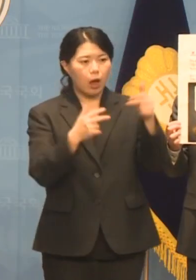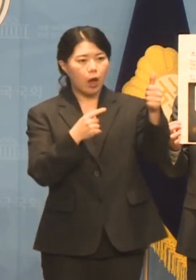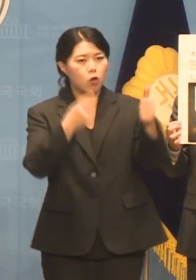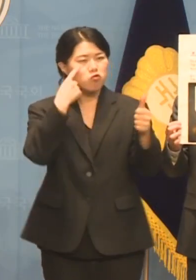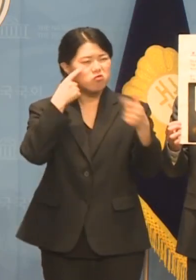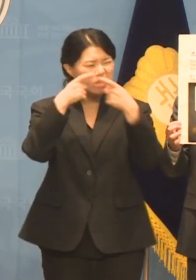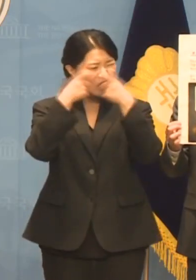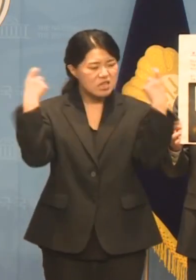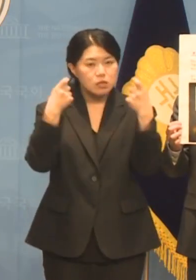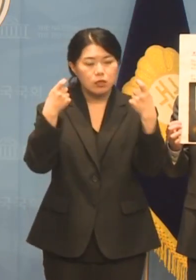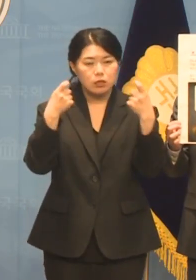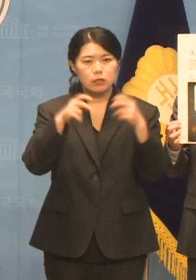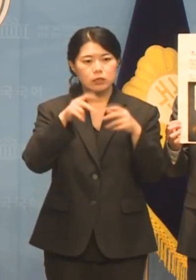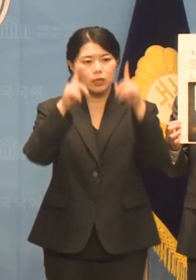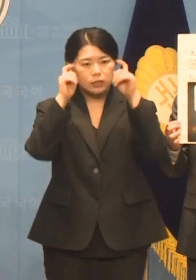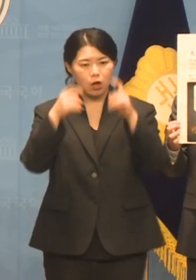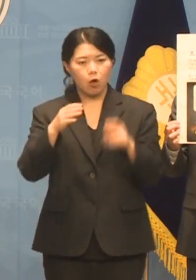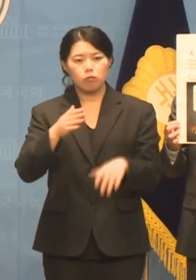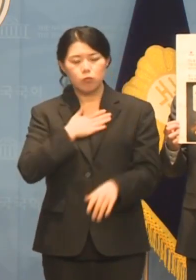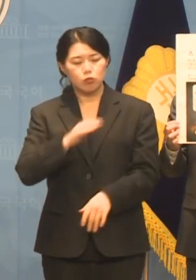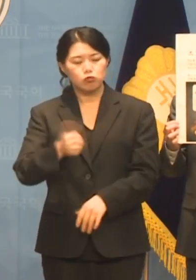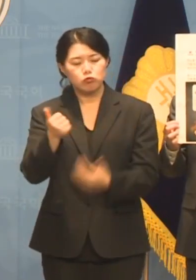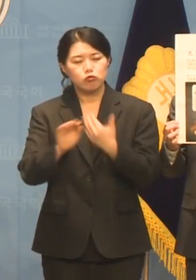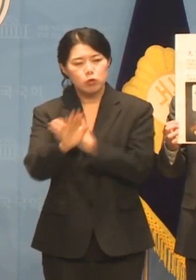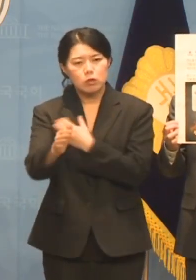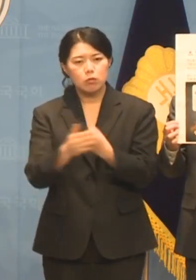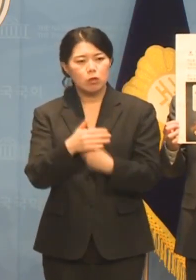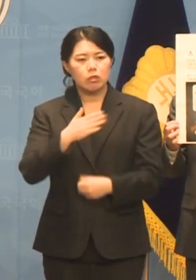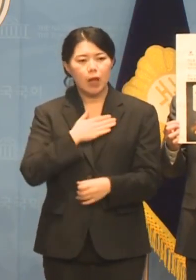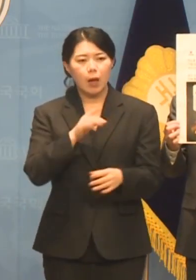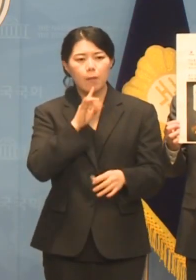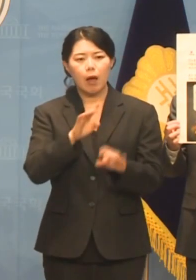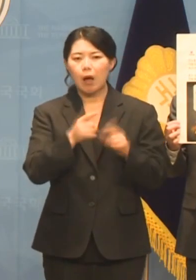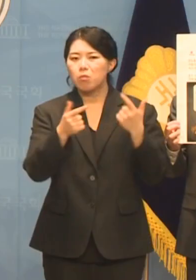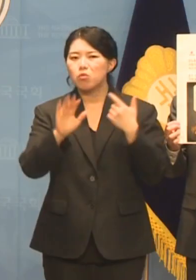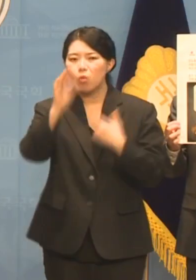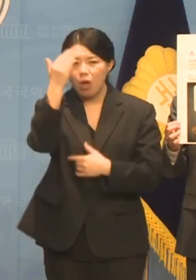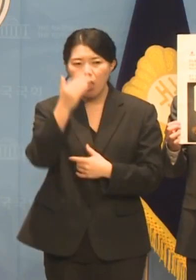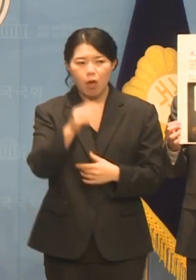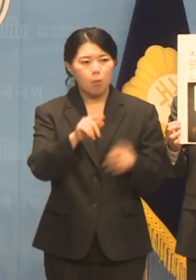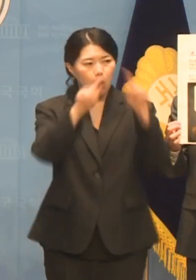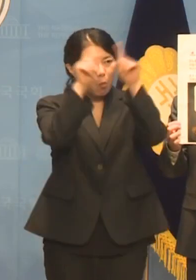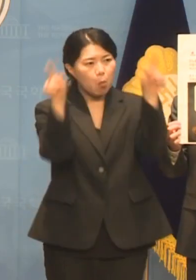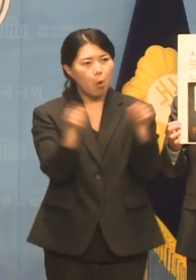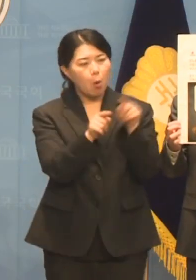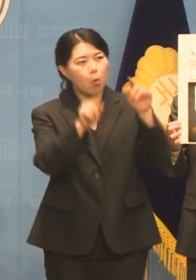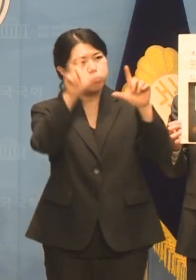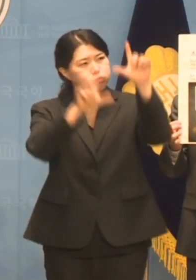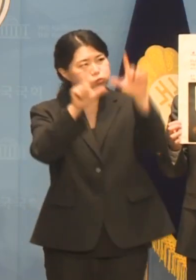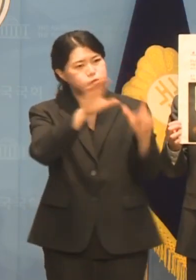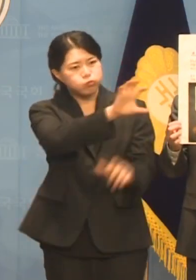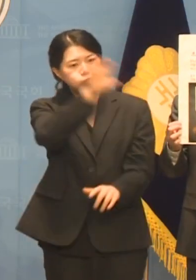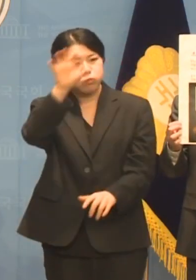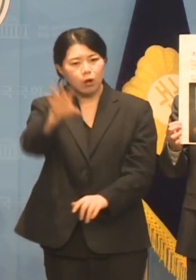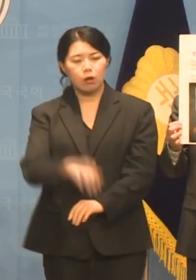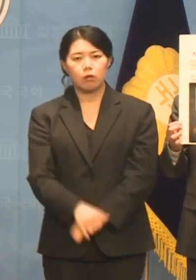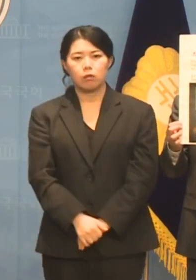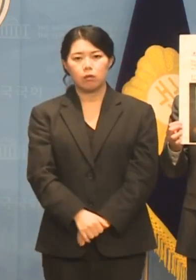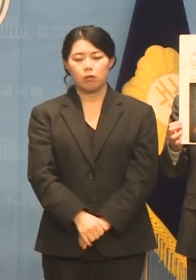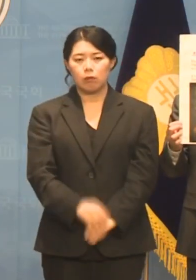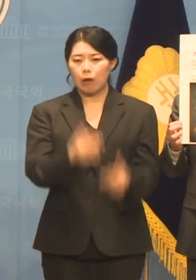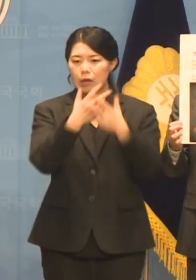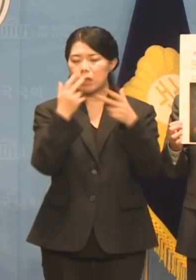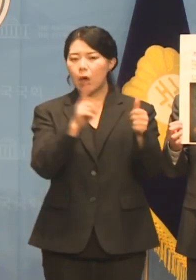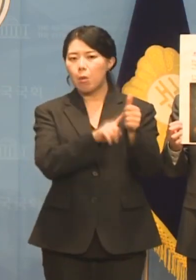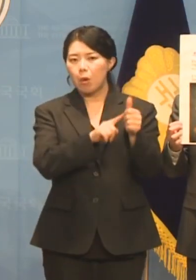사진과 함께 어차피 나 죽은 뒤라 상관없어 나만 아니면 됨이라는 말풍선을 넣은 이미지를 올렸습니다. 그리고 이재명